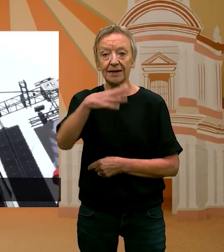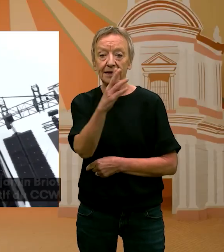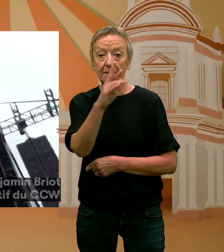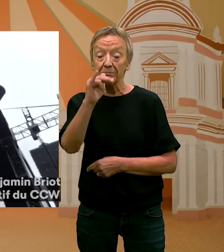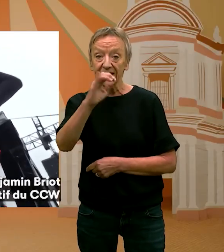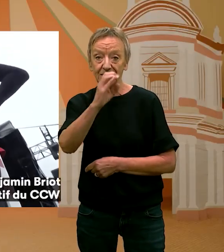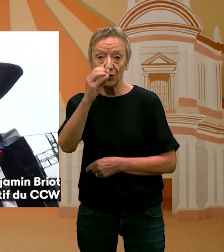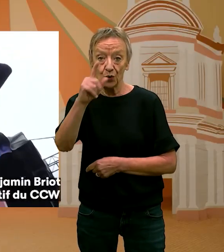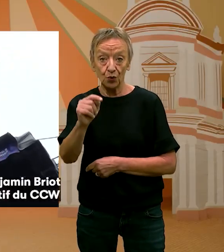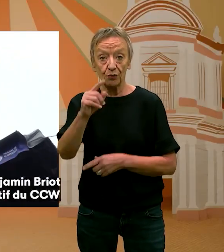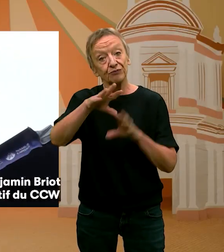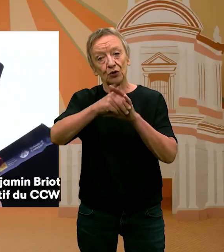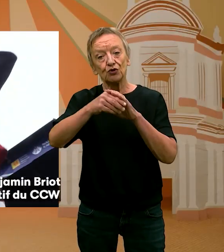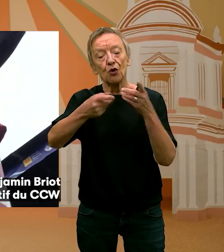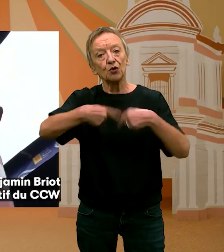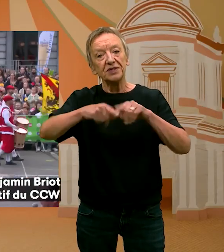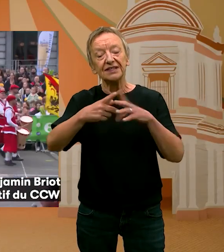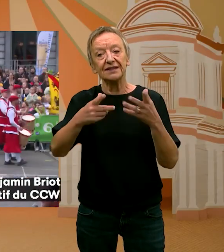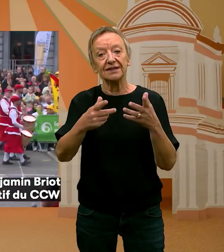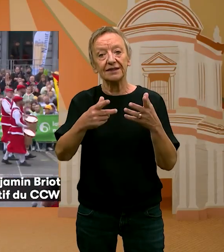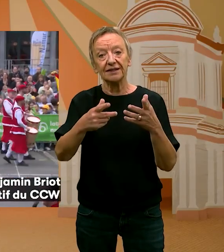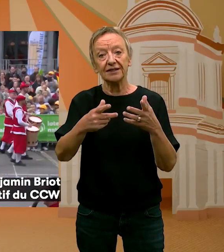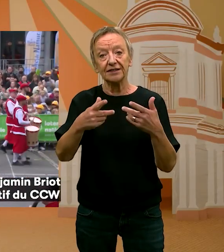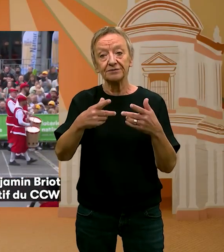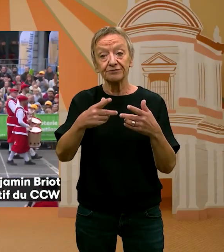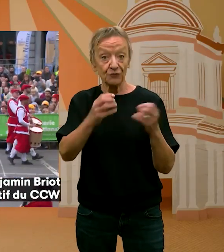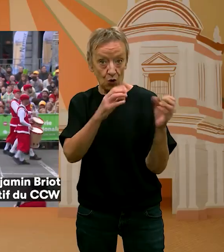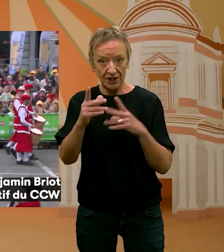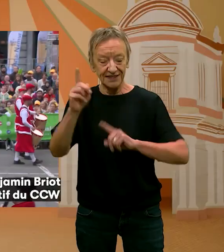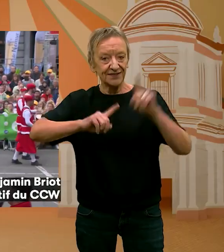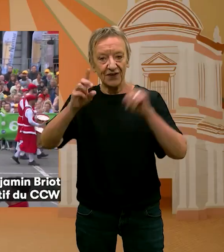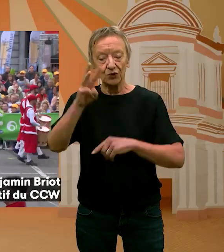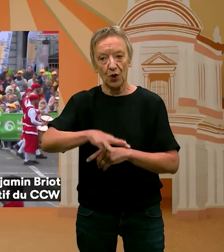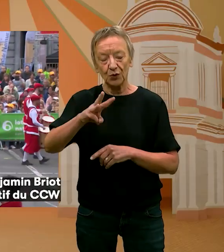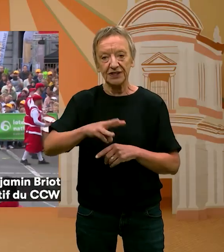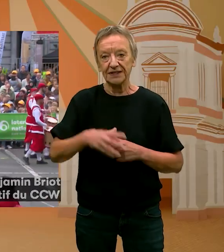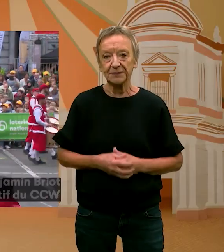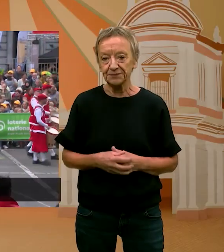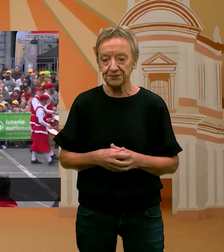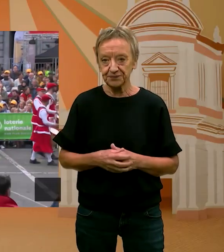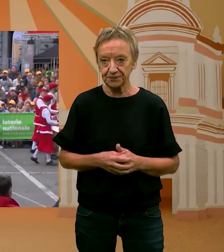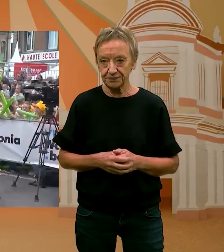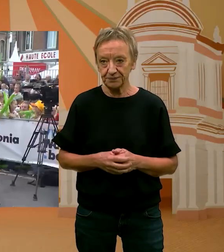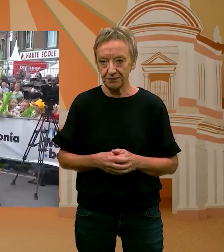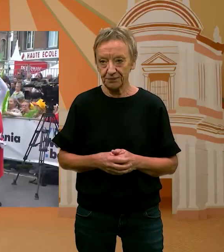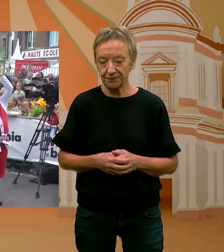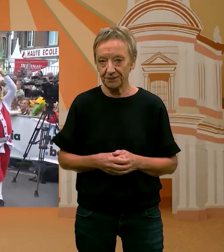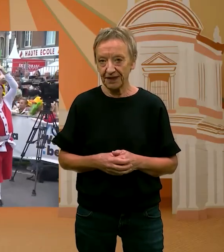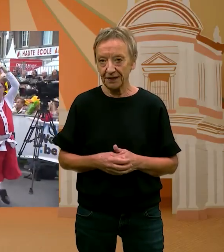tu es membre aussi de plusieurs sociétés du folklore namurois. On va pas refaire tout ton CV. Benjamin, sois le bienvenu. Merci beaucoup Nicolas. Alors c'est